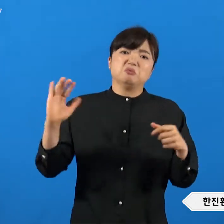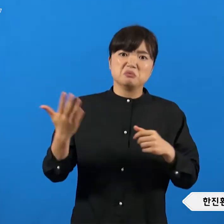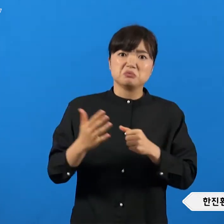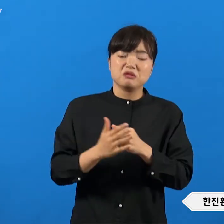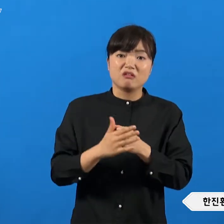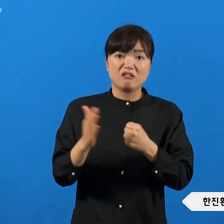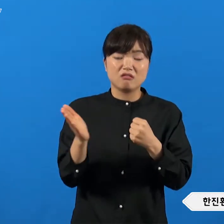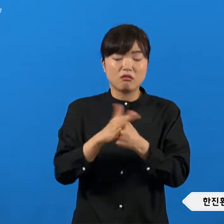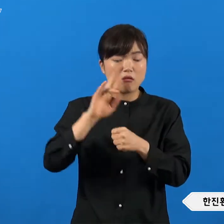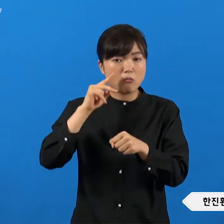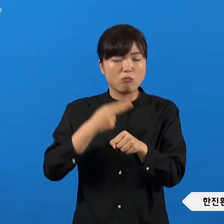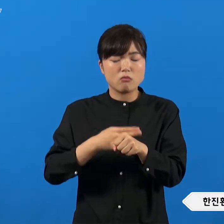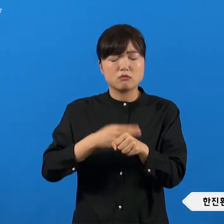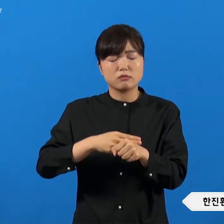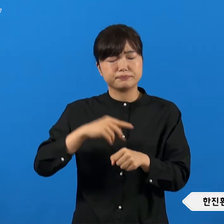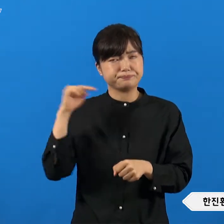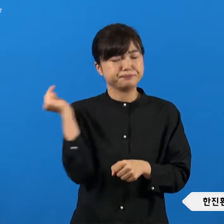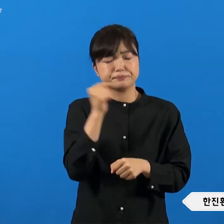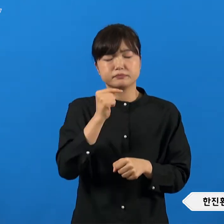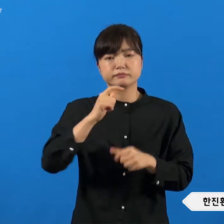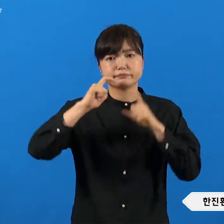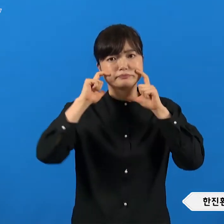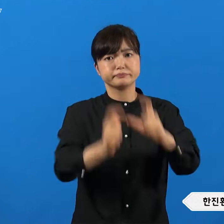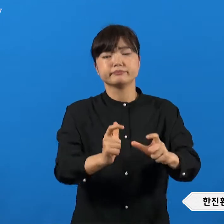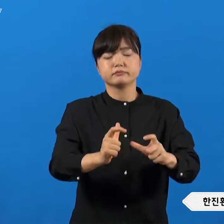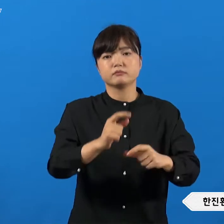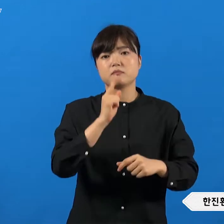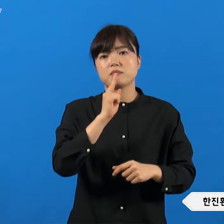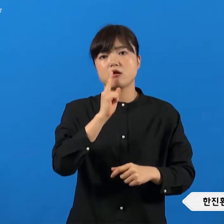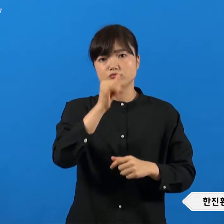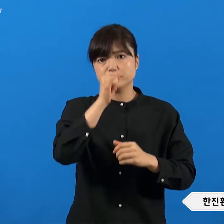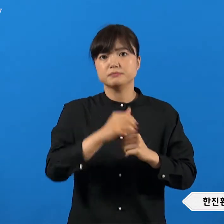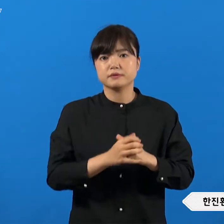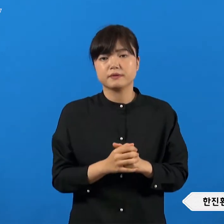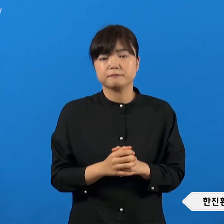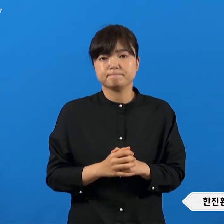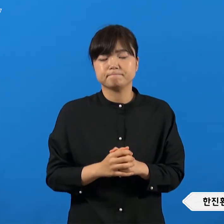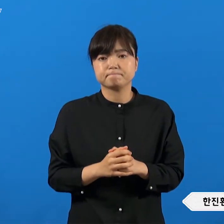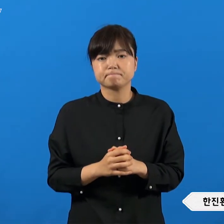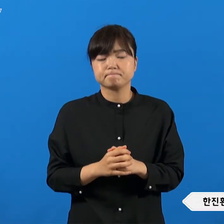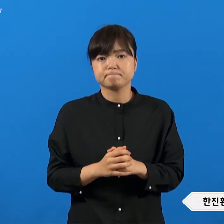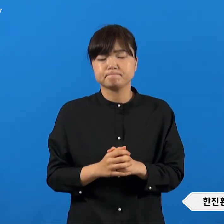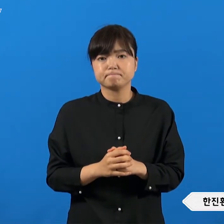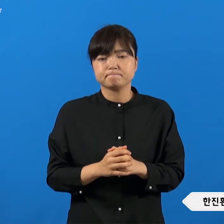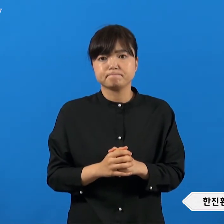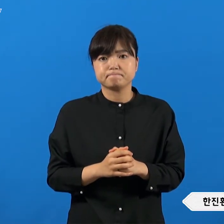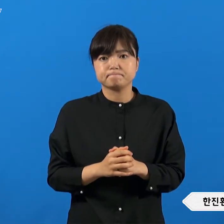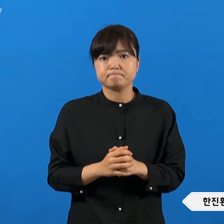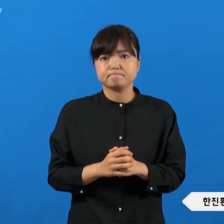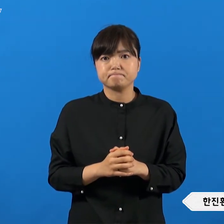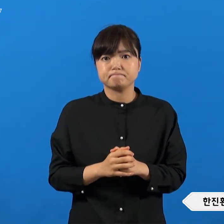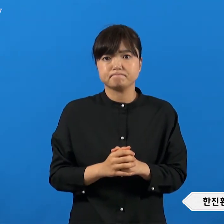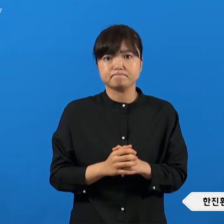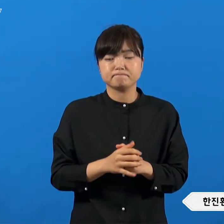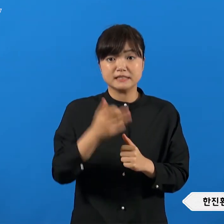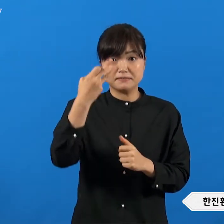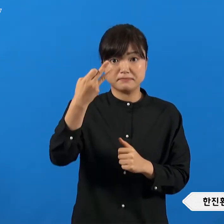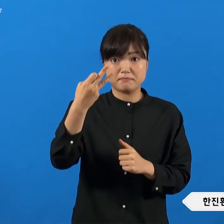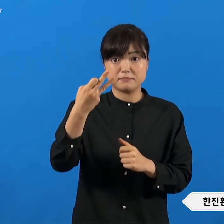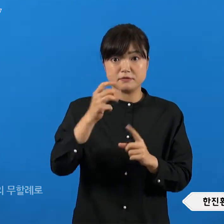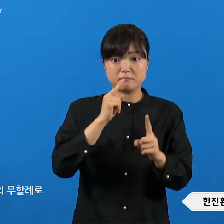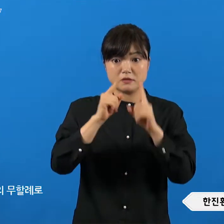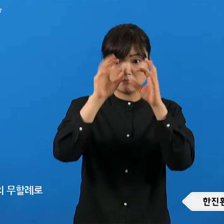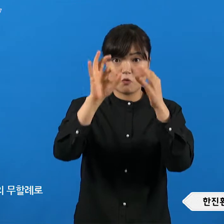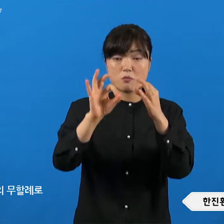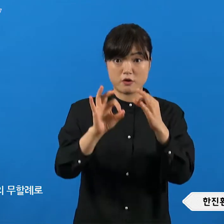그래서 바울 사도가 아주 단호한 어조로 오늘 우리가 읽은 이 말씀을 기록하고 있는 것입니다. 13절